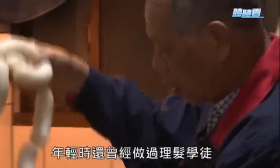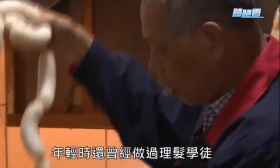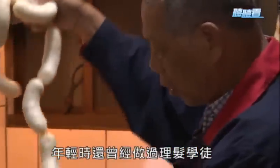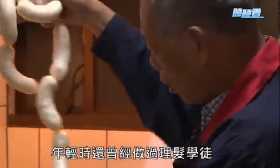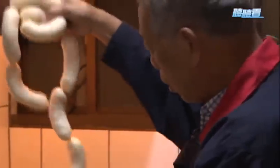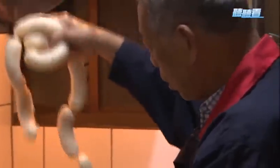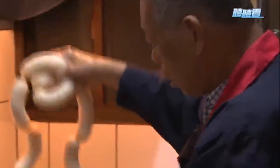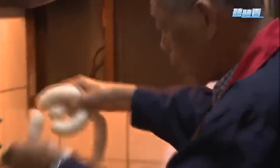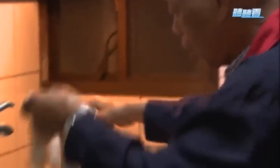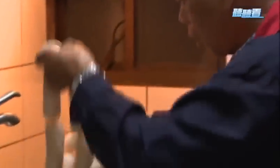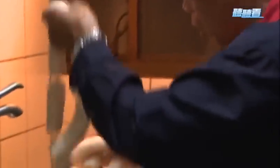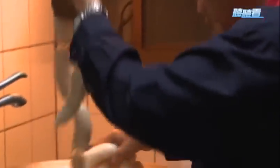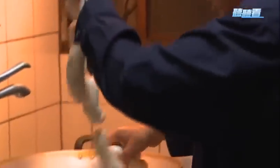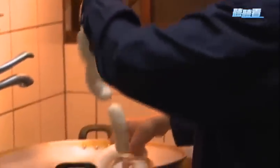呢。